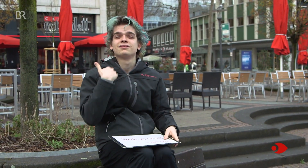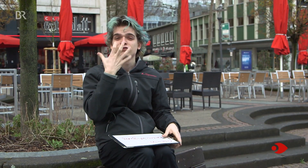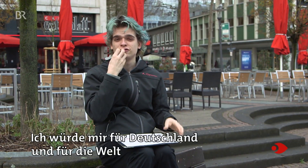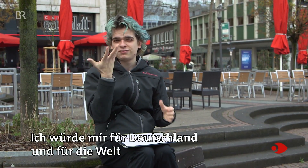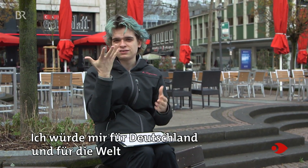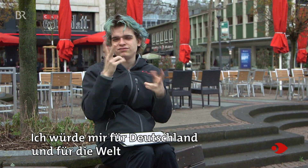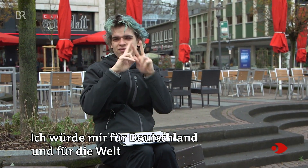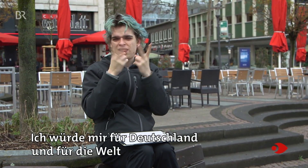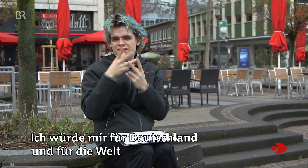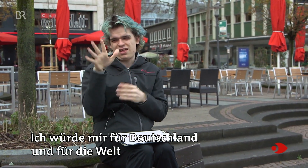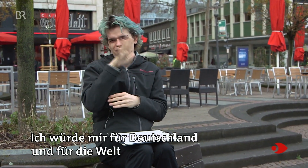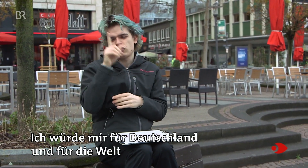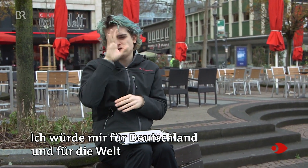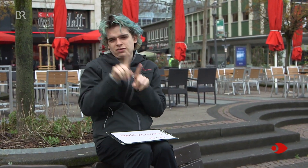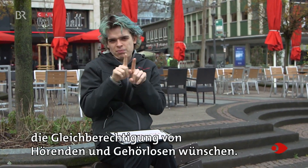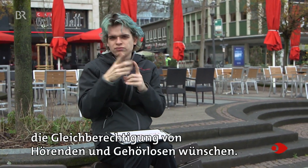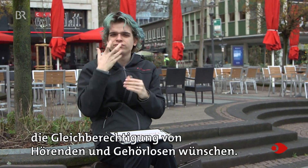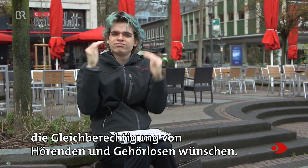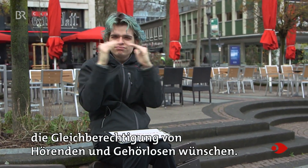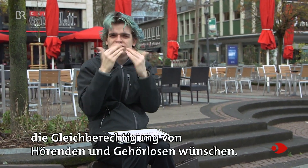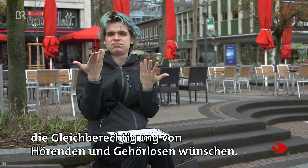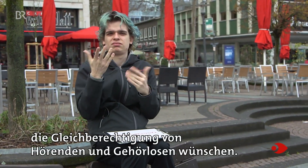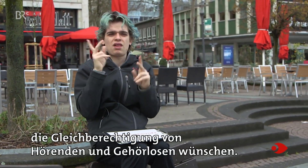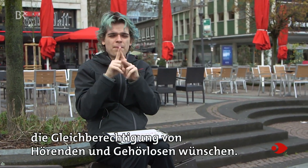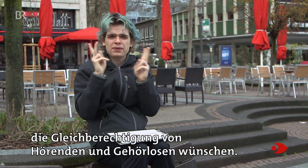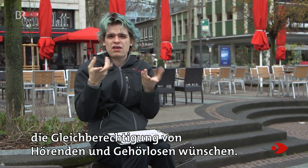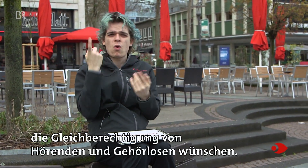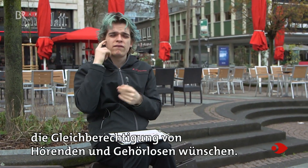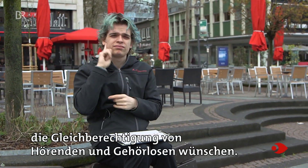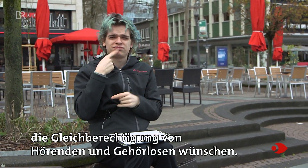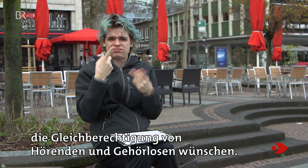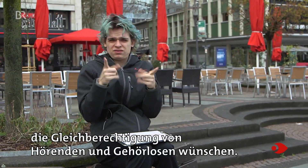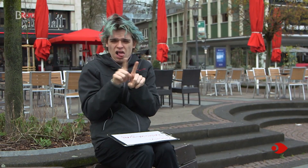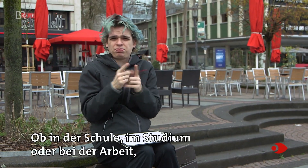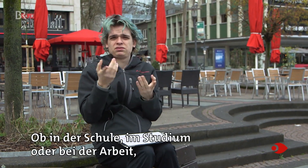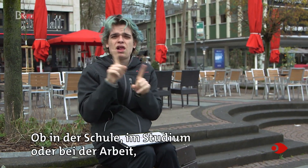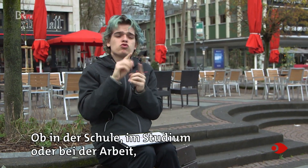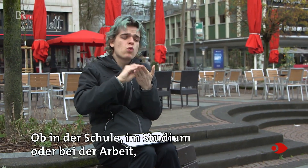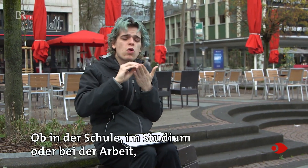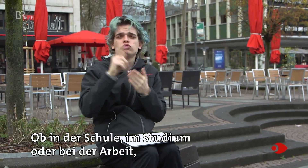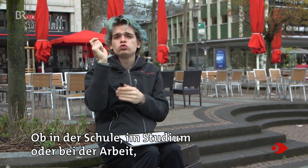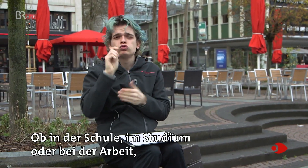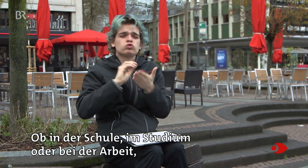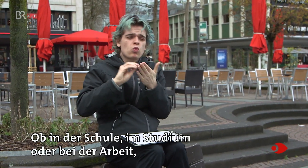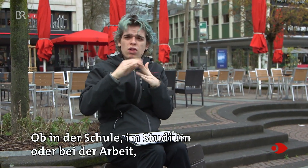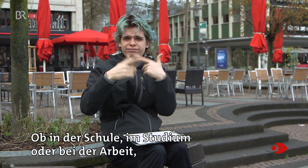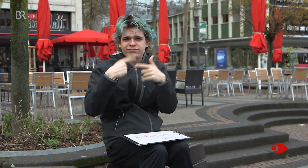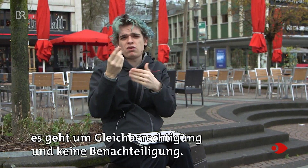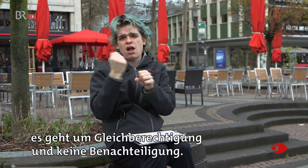Ich würde mir für Deutschland und für die Welt die Gleichberechtigung von Hörenden und Gehörlosen wünschen. Ob in der Schule, im Studium oder bei der Arbeit, es geht